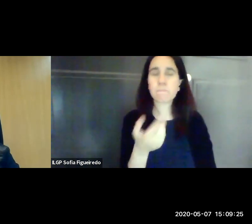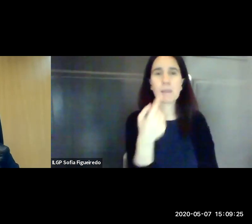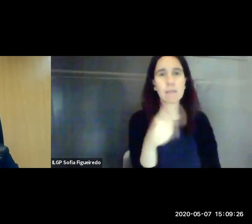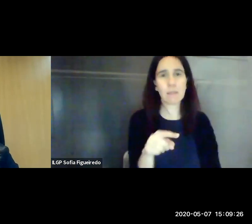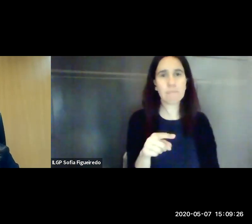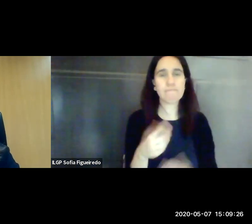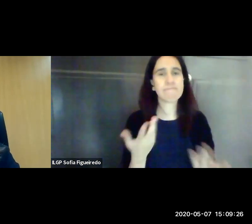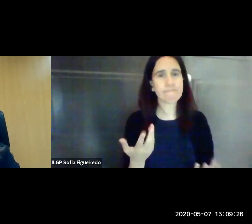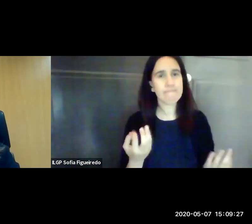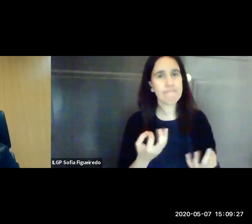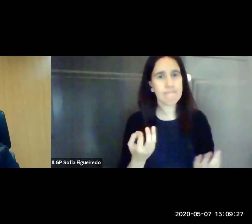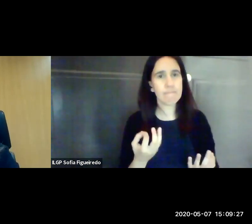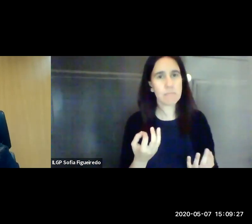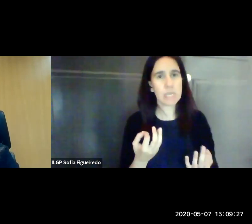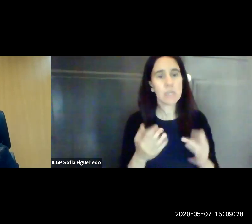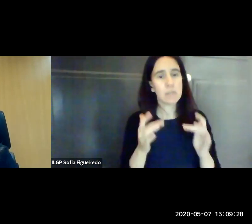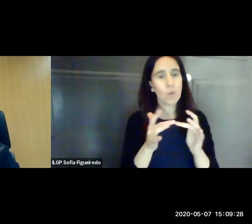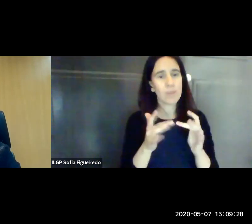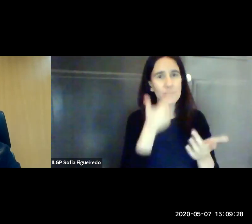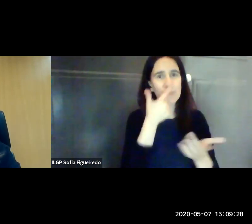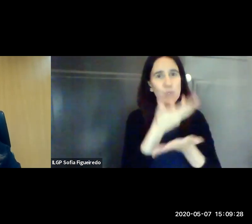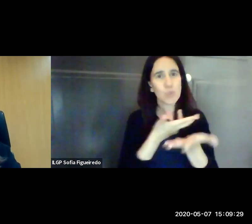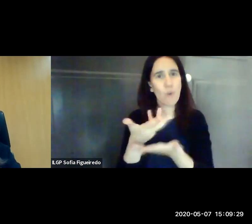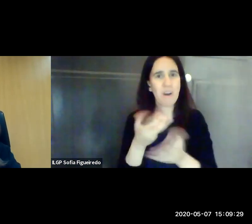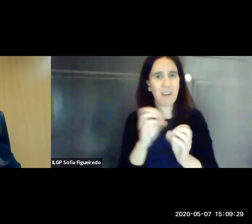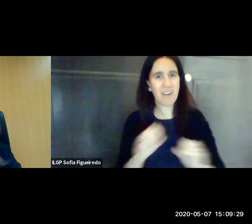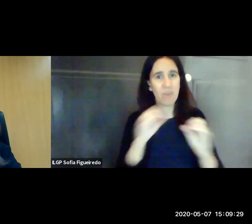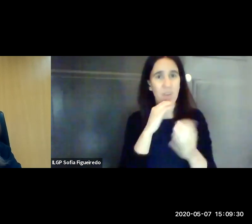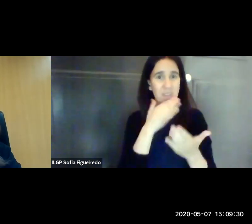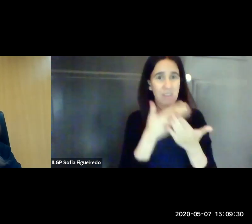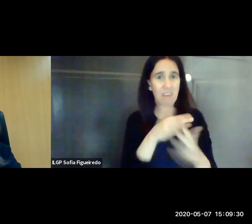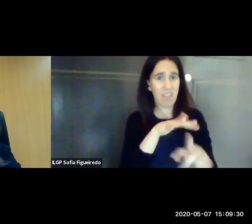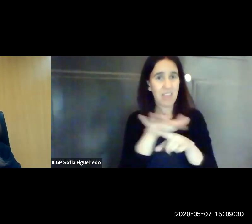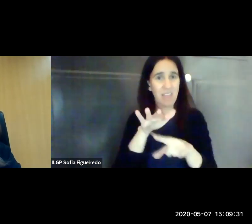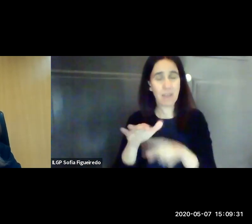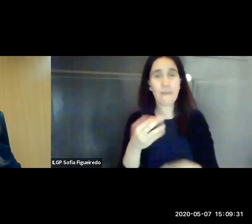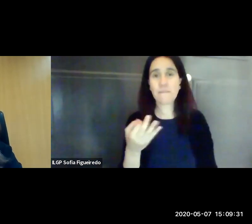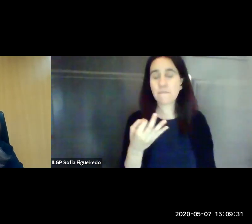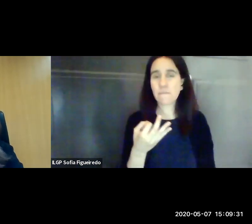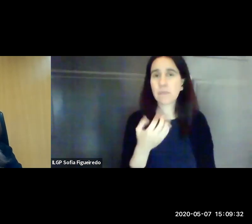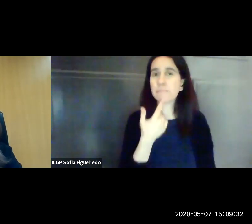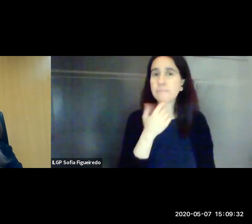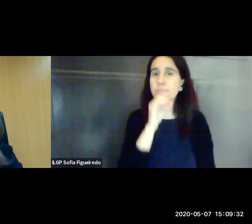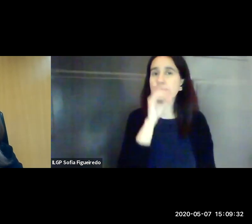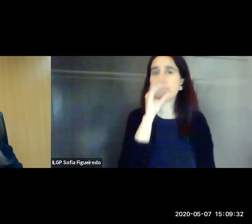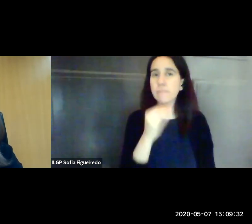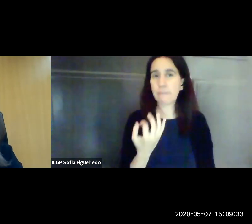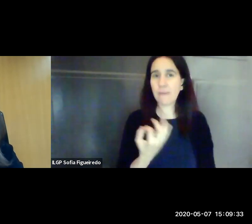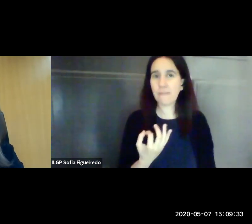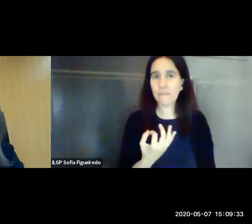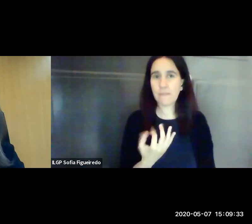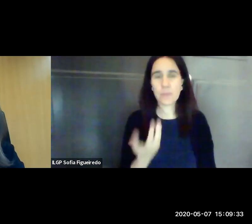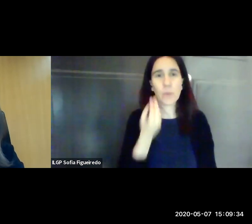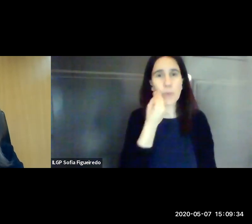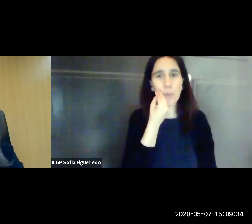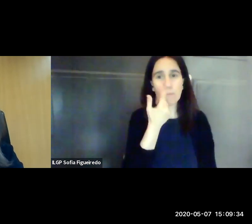ausência de contacto pessoal que tem as suas repercussões e é interessante ver o significado também e a forma